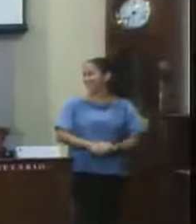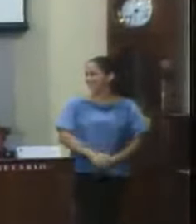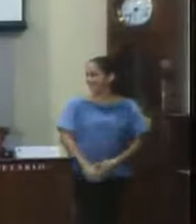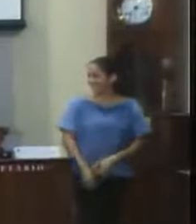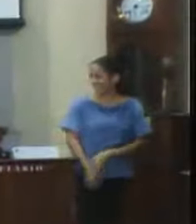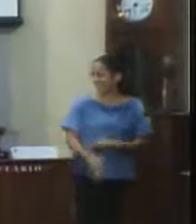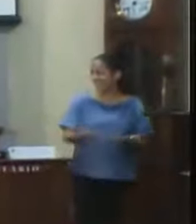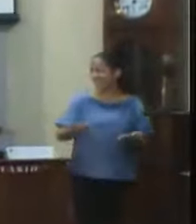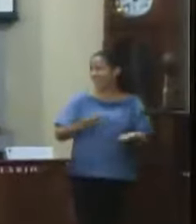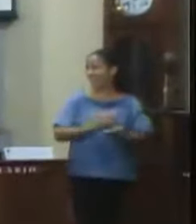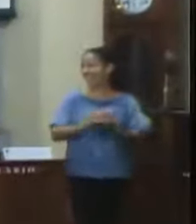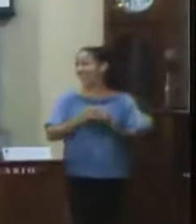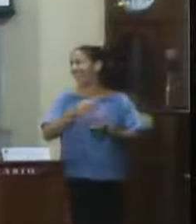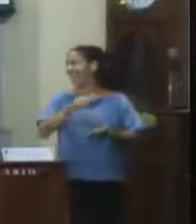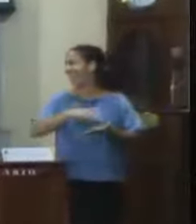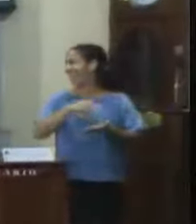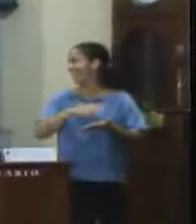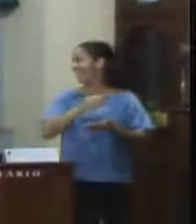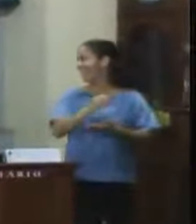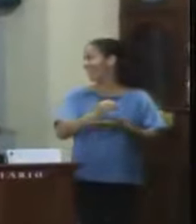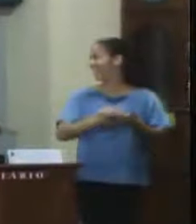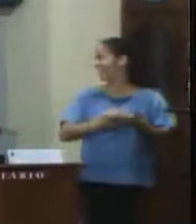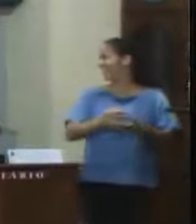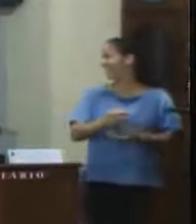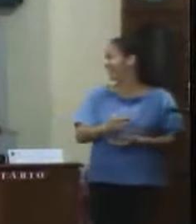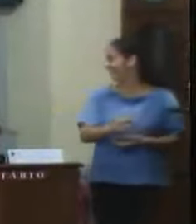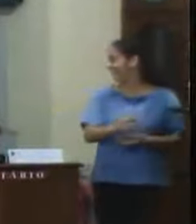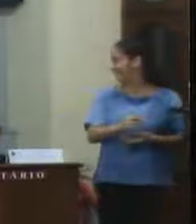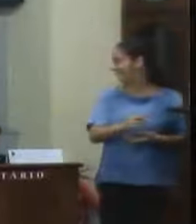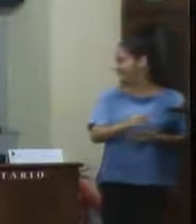Passamos agora à leitura dos ofícios e